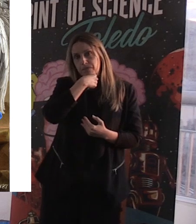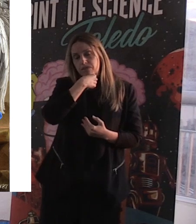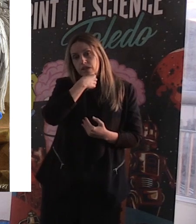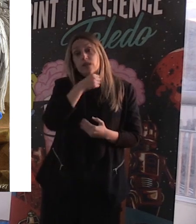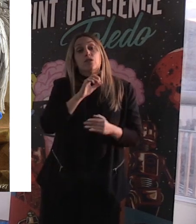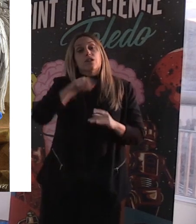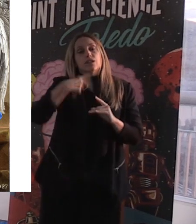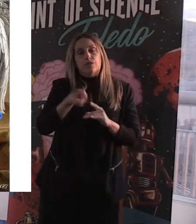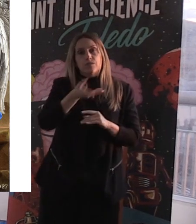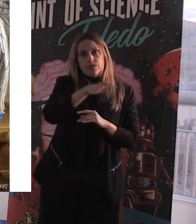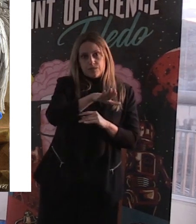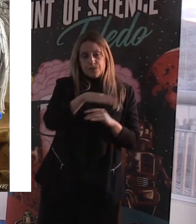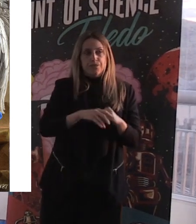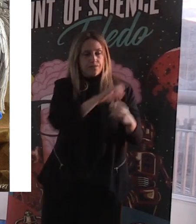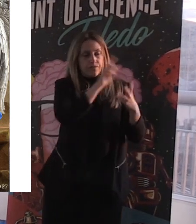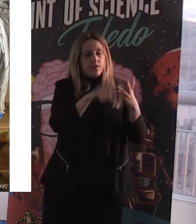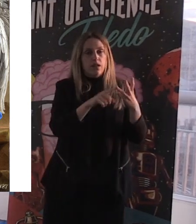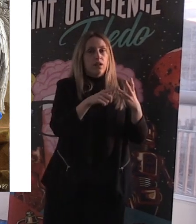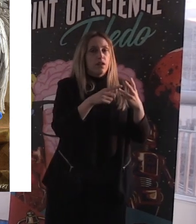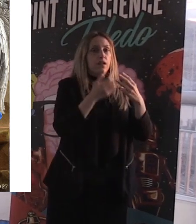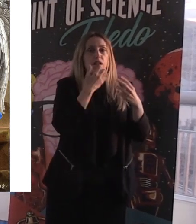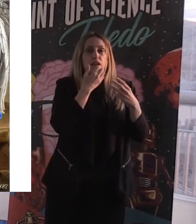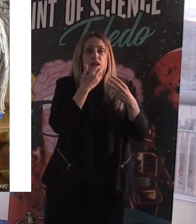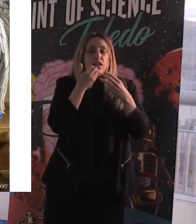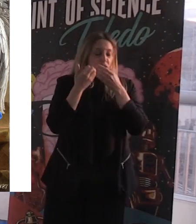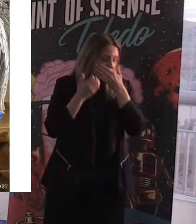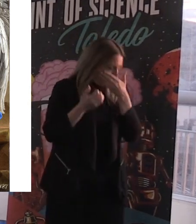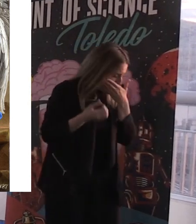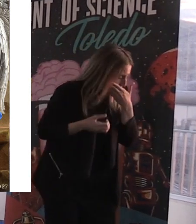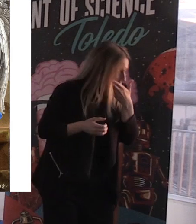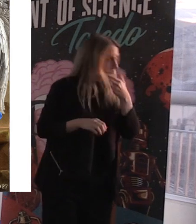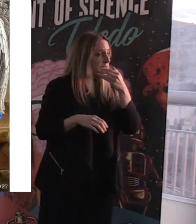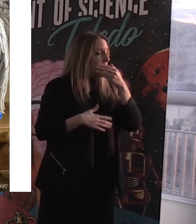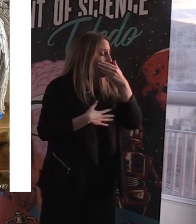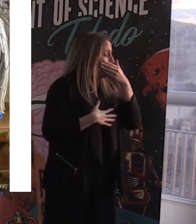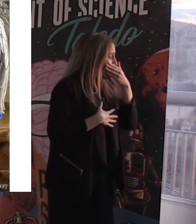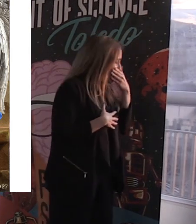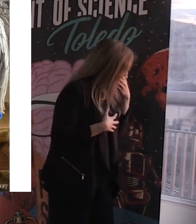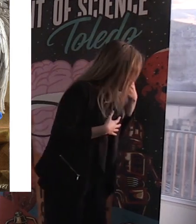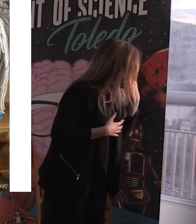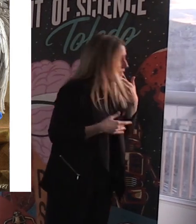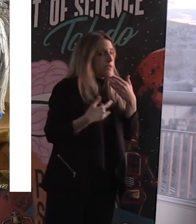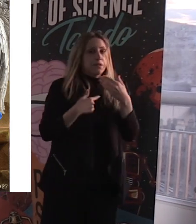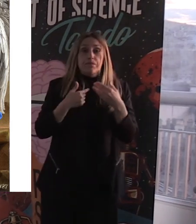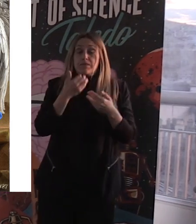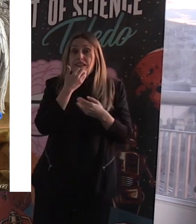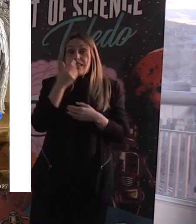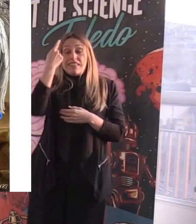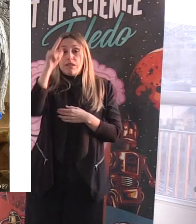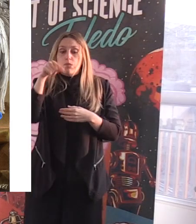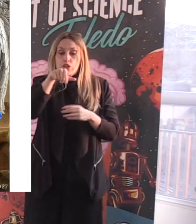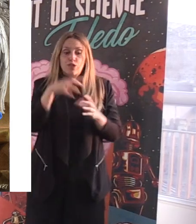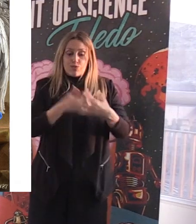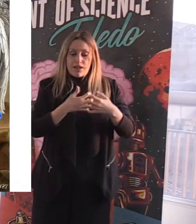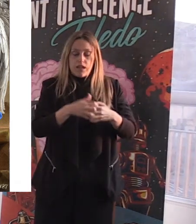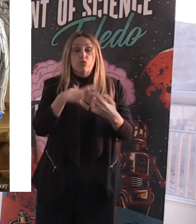morimos todos. Y la tercera es, si conocemos estos mecanismos, podemos hacer algo.